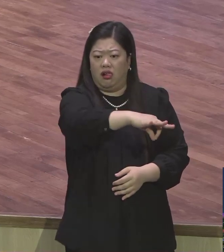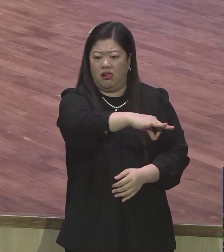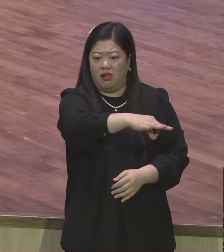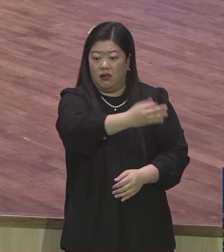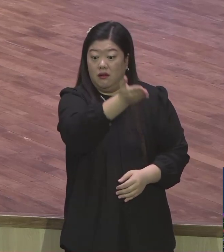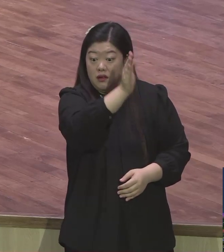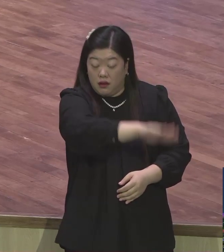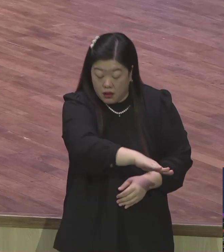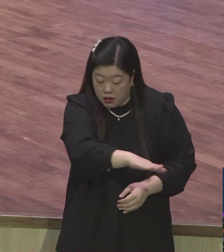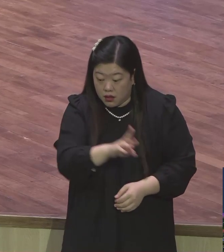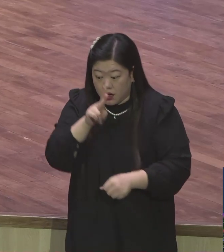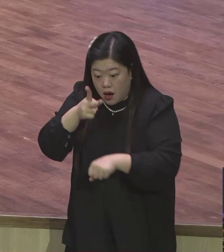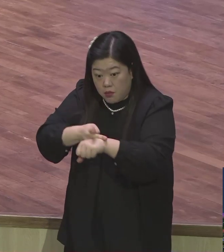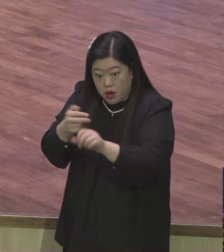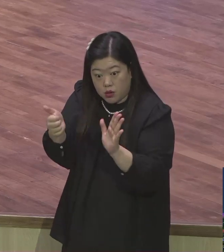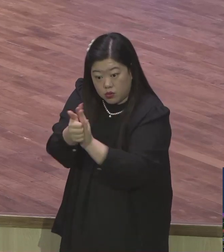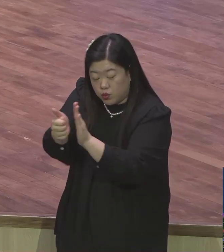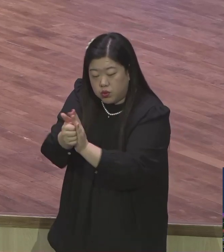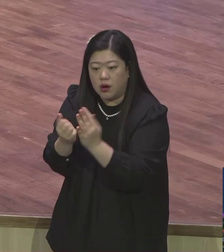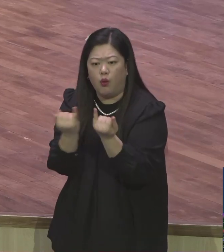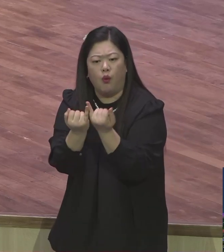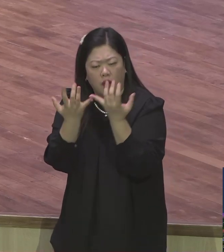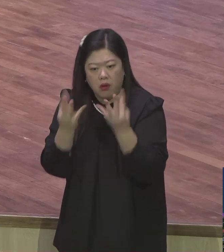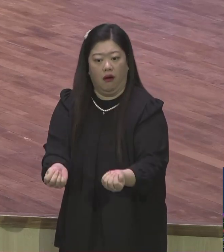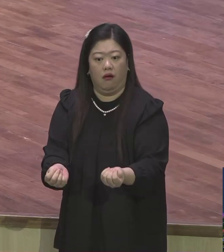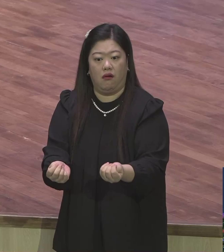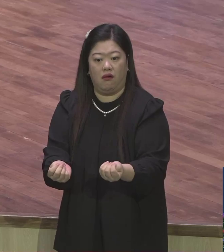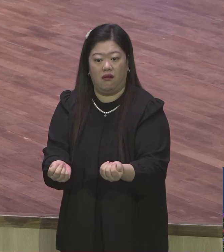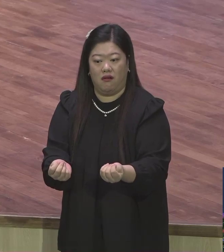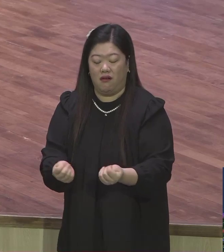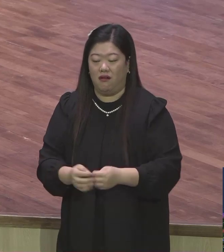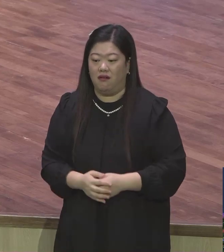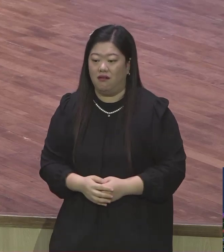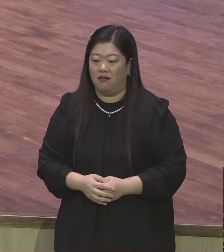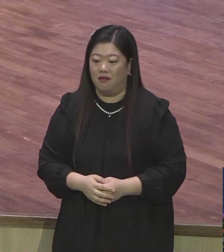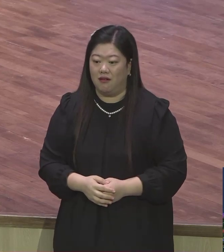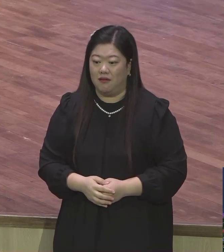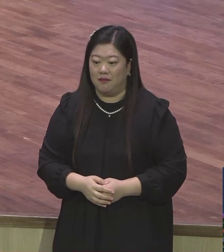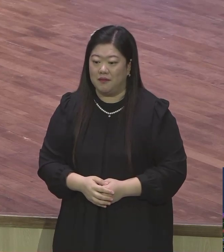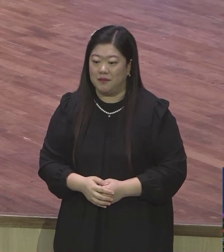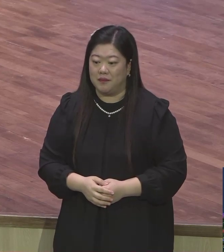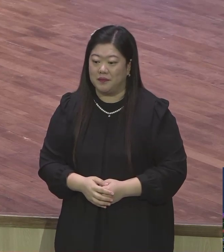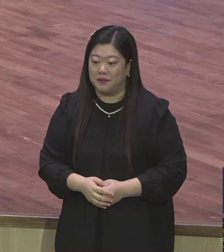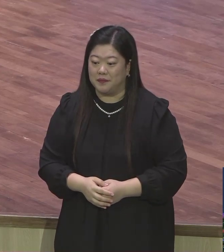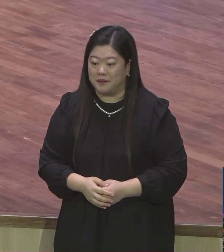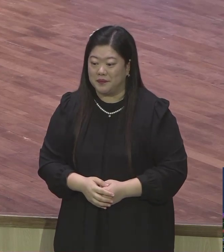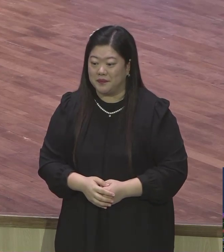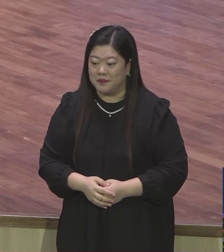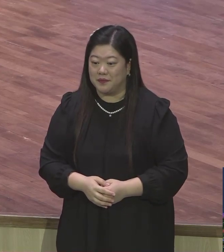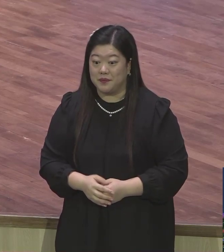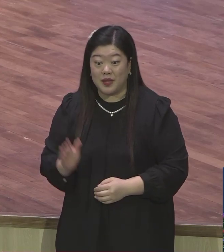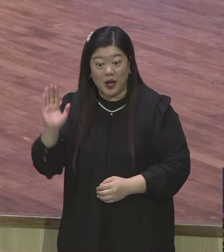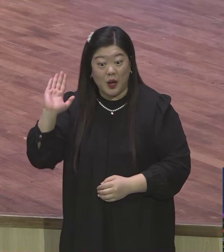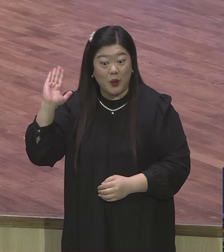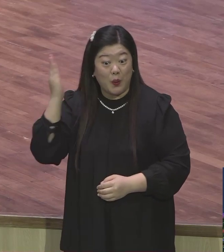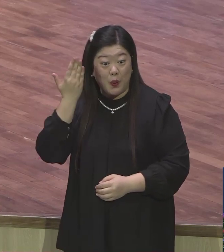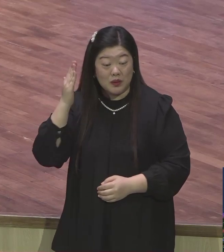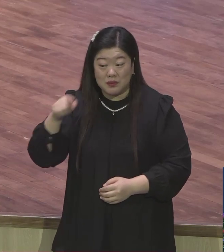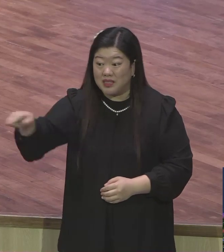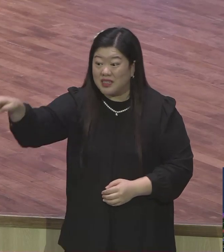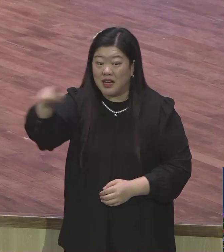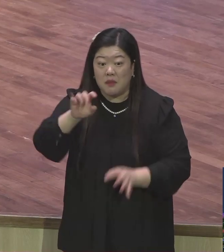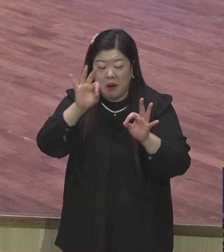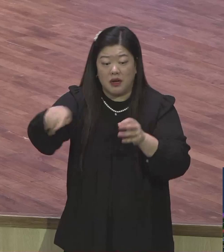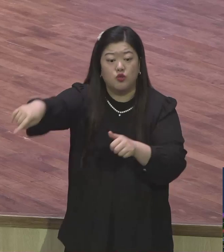동역자들이 큰 바울의 도움이 되었어요. 지금 시대는 오히려 여성이 뭐예요? 우리 교회가